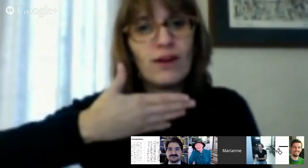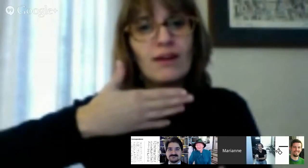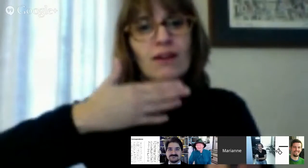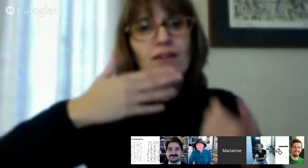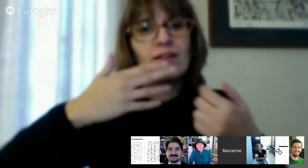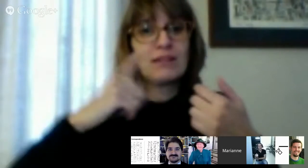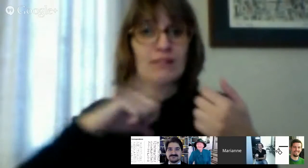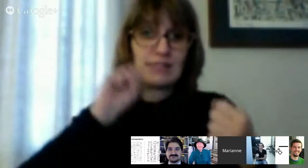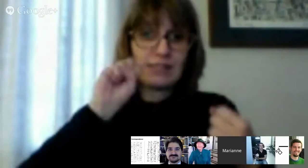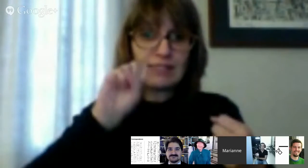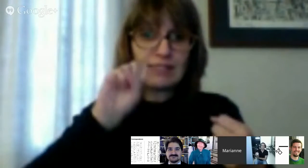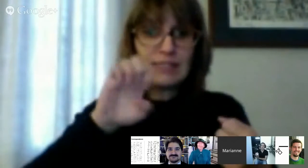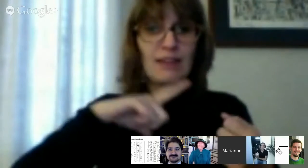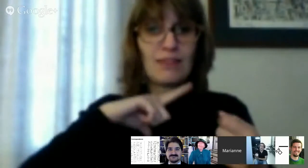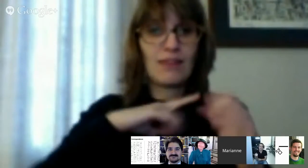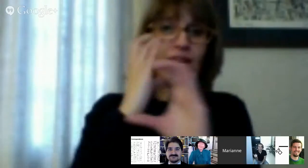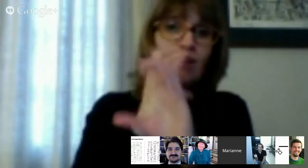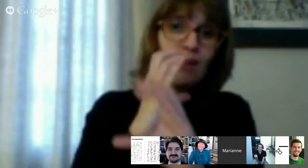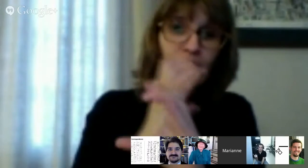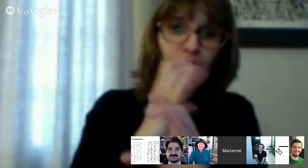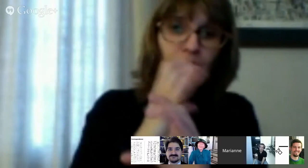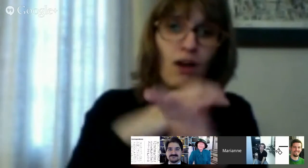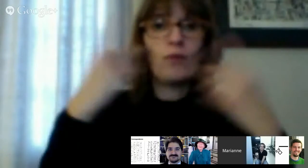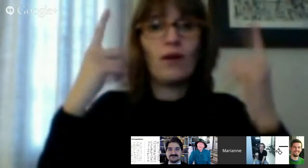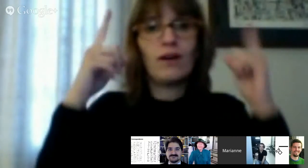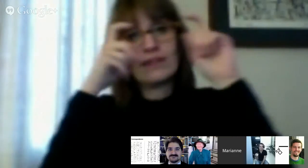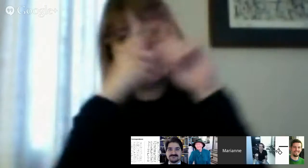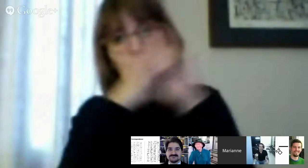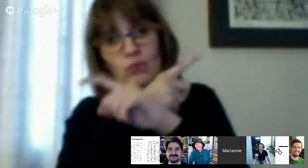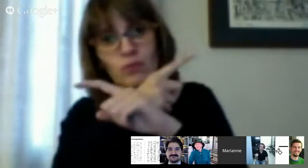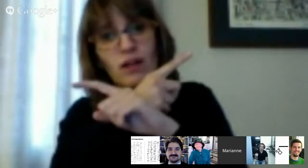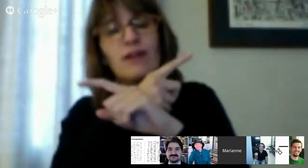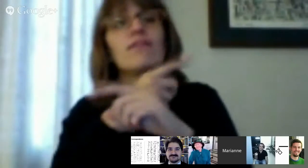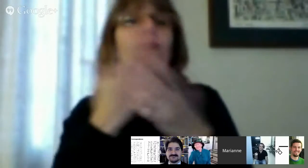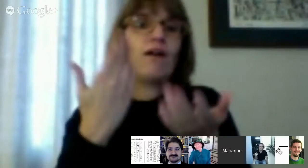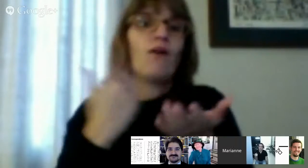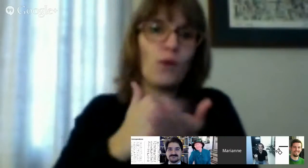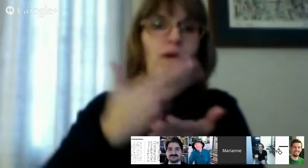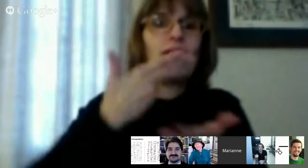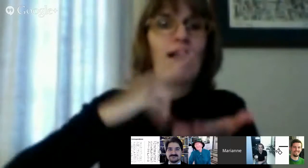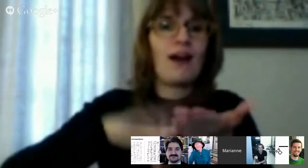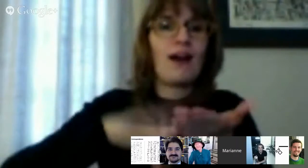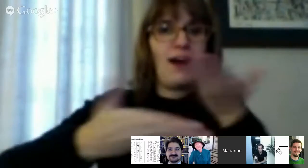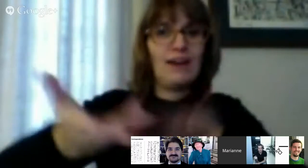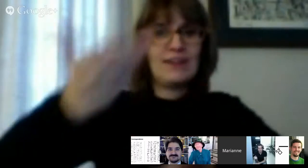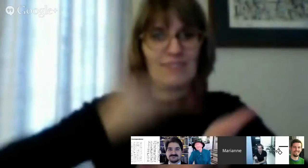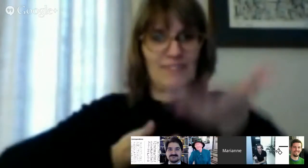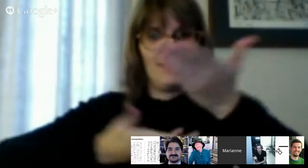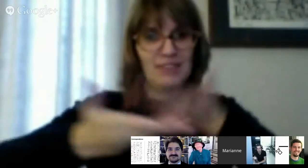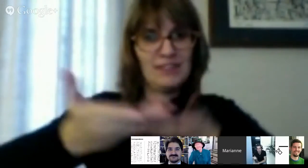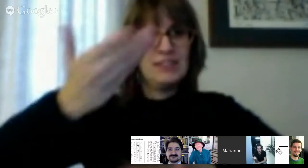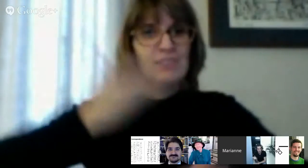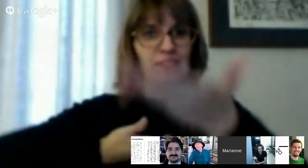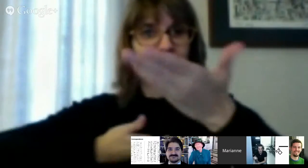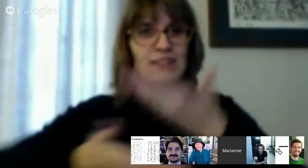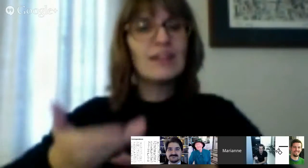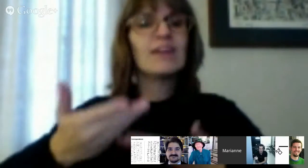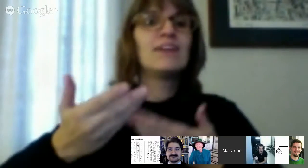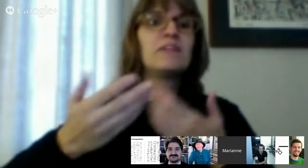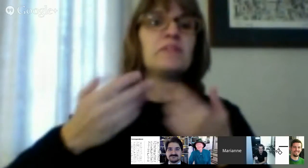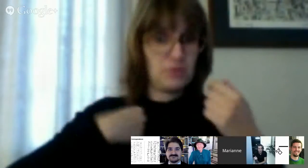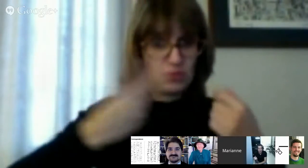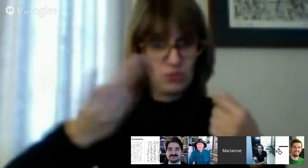mandar uma carta. Se havia a compreensão, a comunicação entre